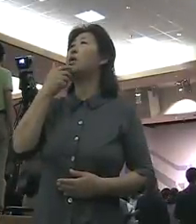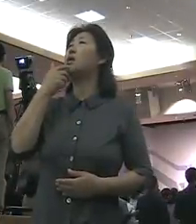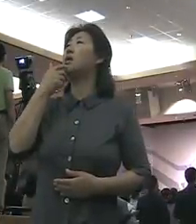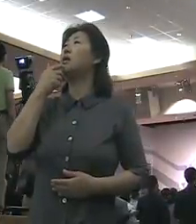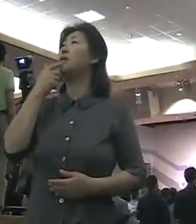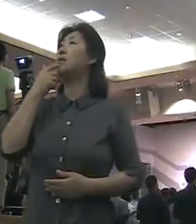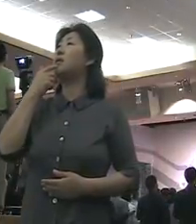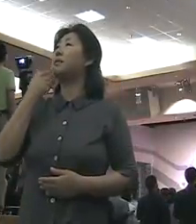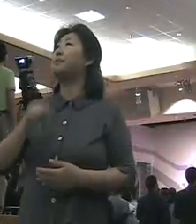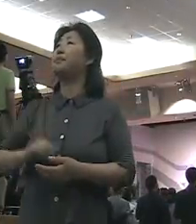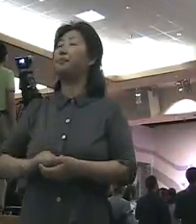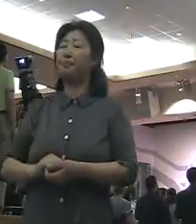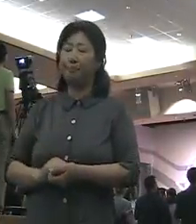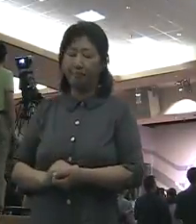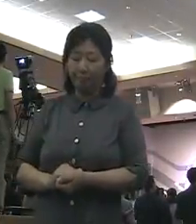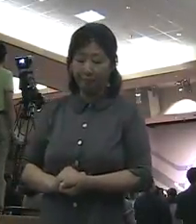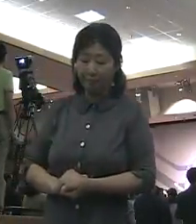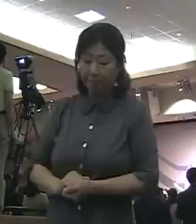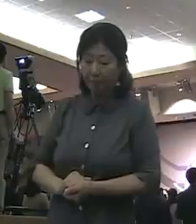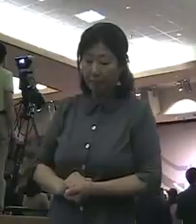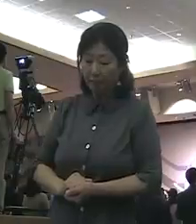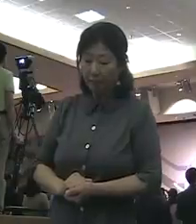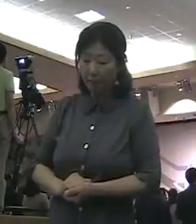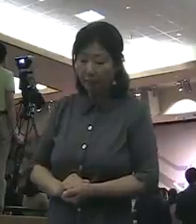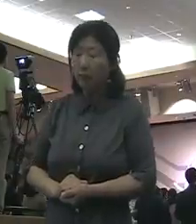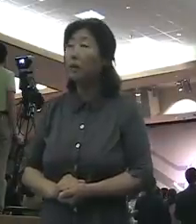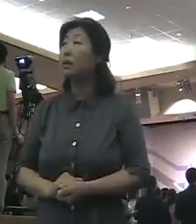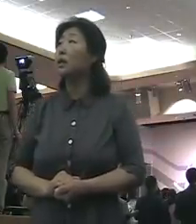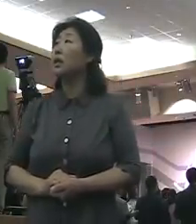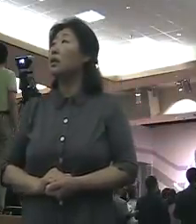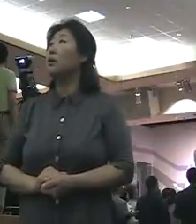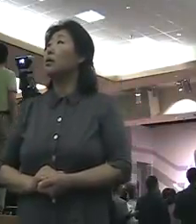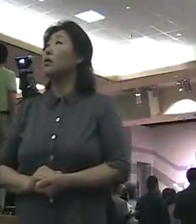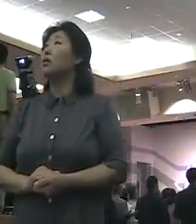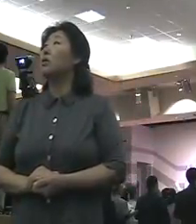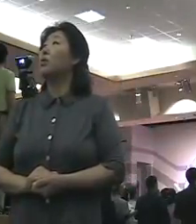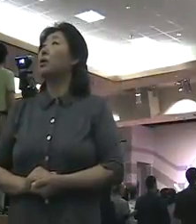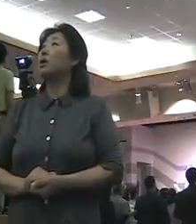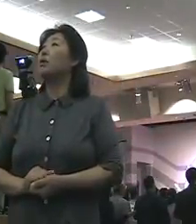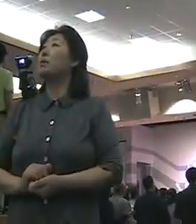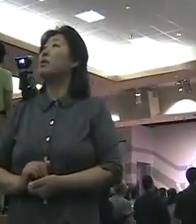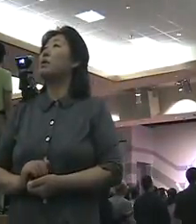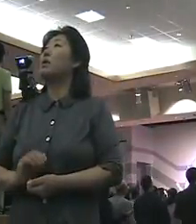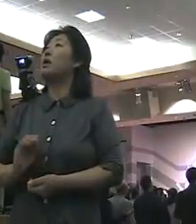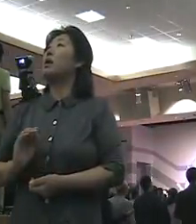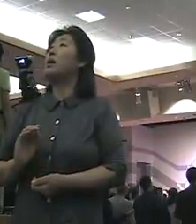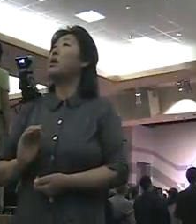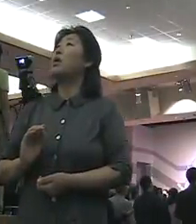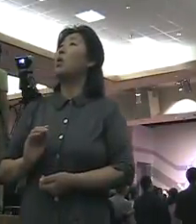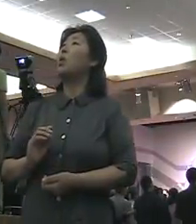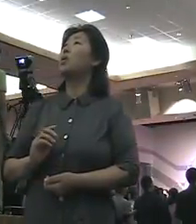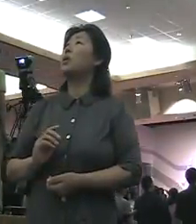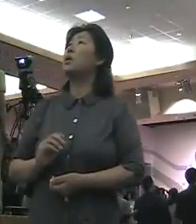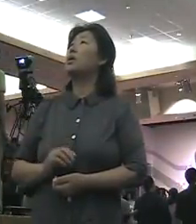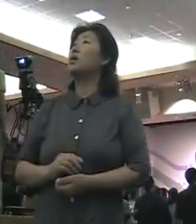we adore you. We proclaim you are King, we proclaim you